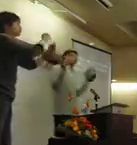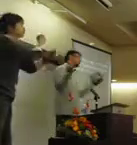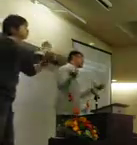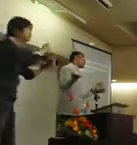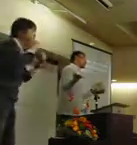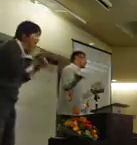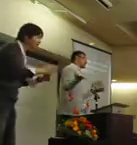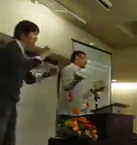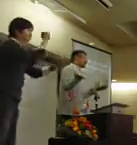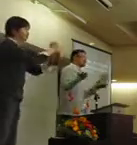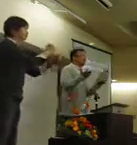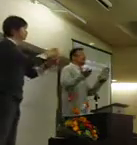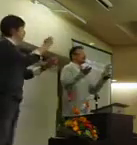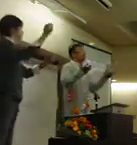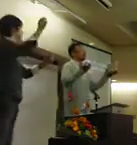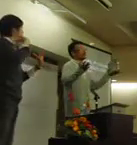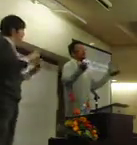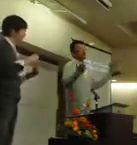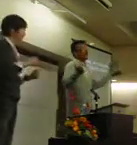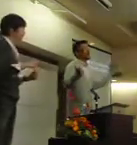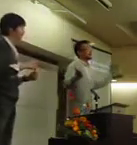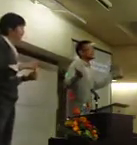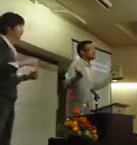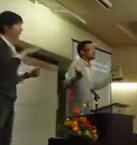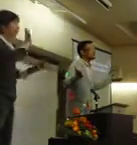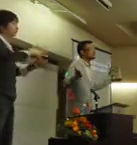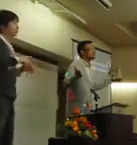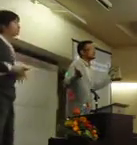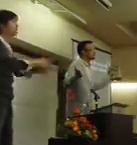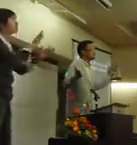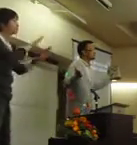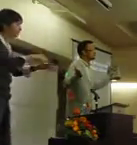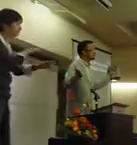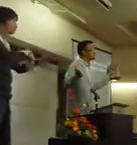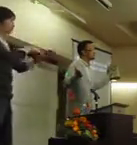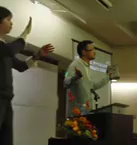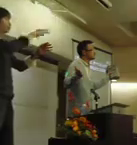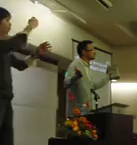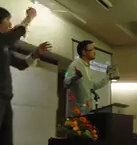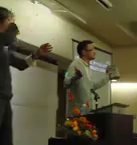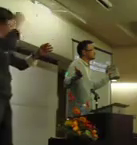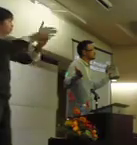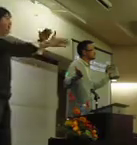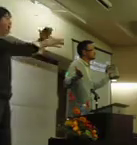生まれて出た時は脳みそがありませんでした。